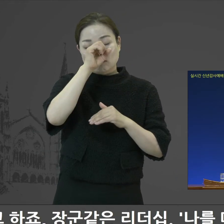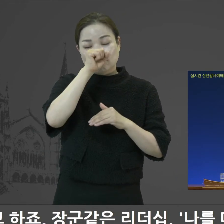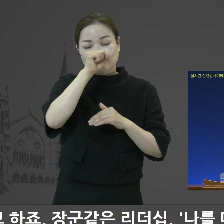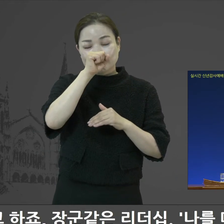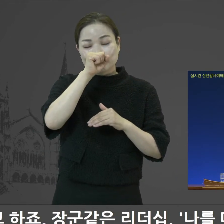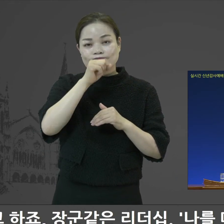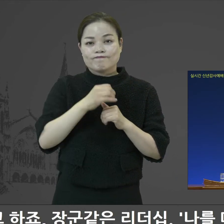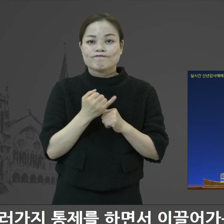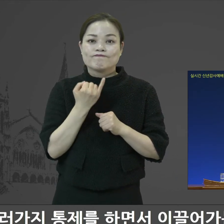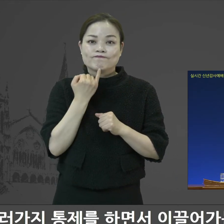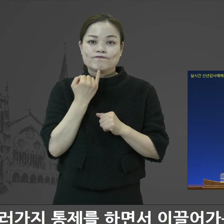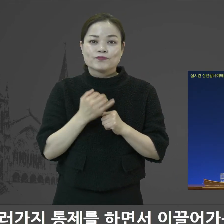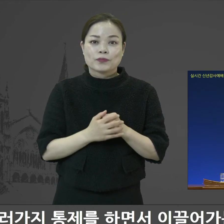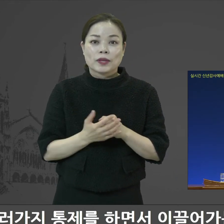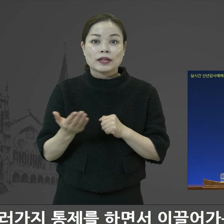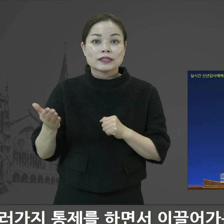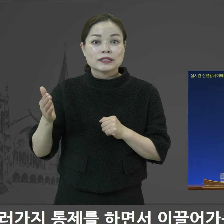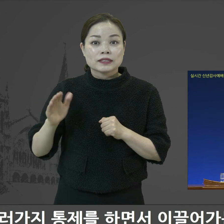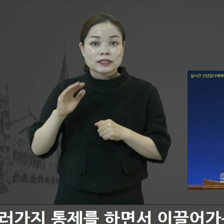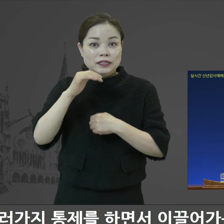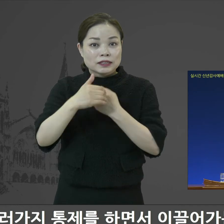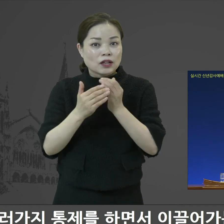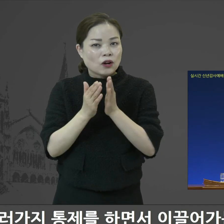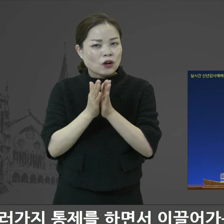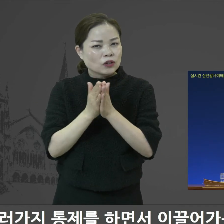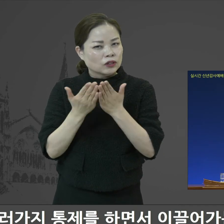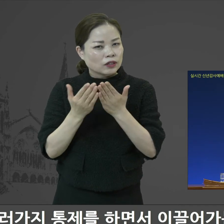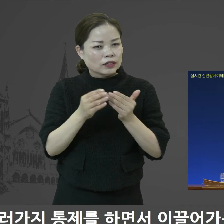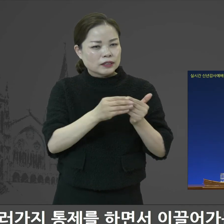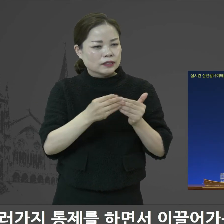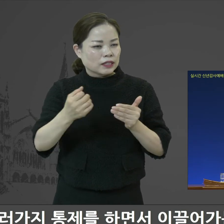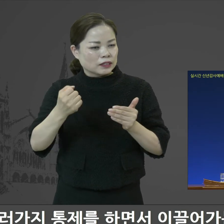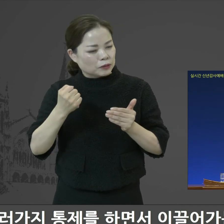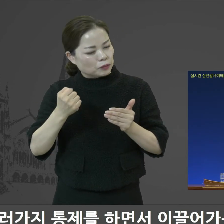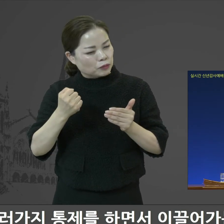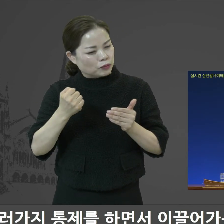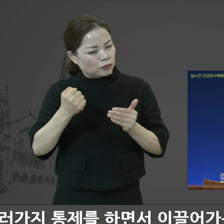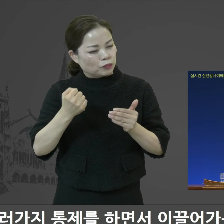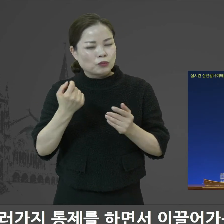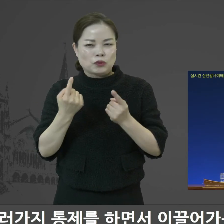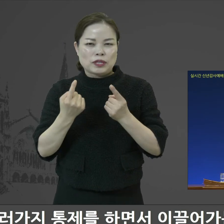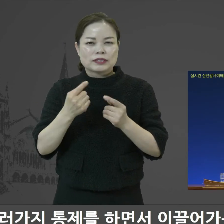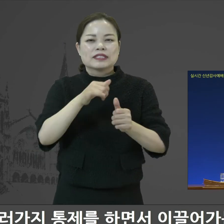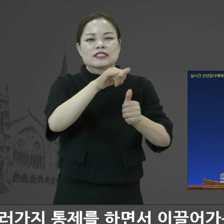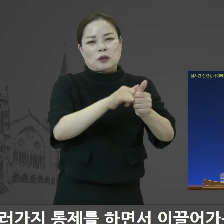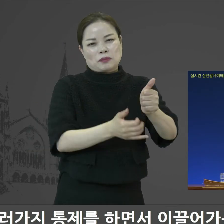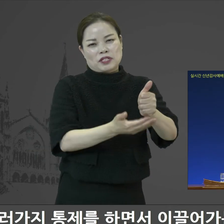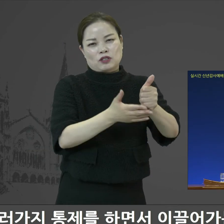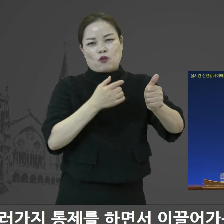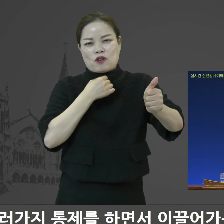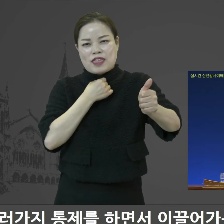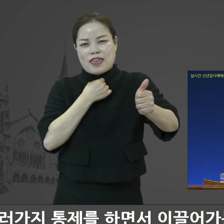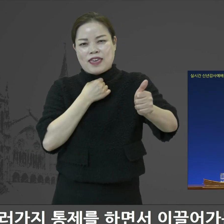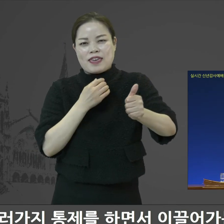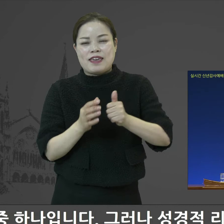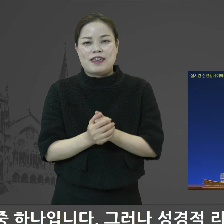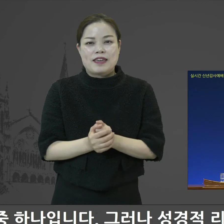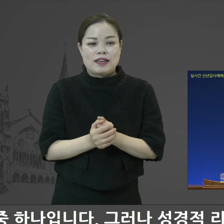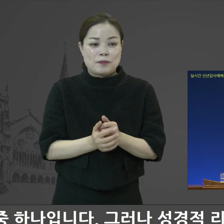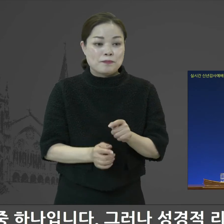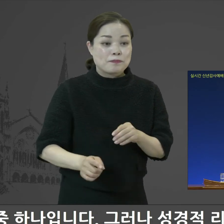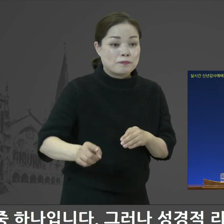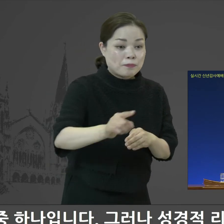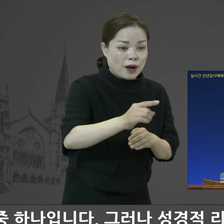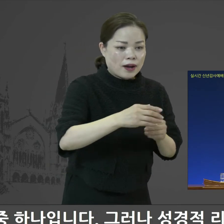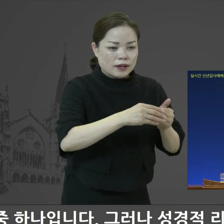중에 하나입니다. 그런데 성경적인 리더십은 그거보다는 섬기는 리더십을 얘기합니다. 앞장서서